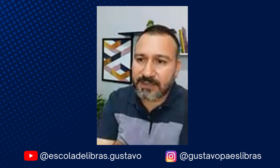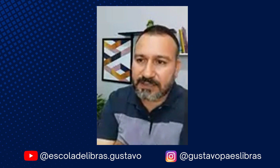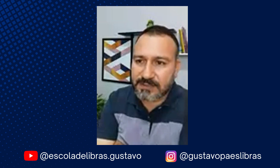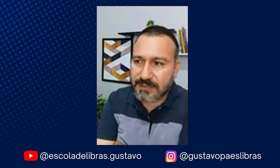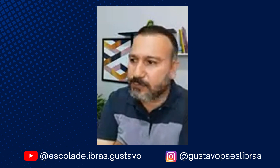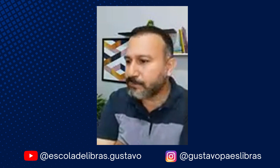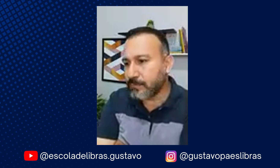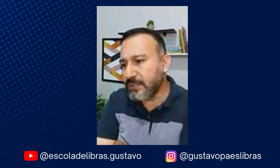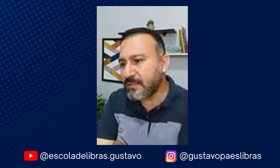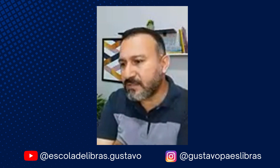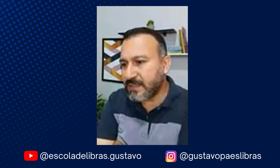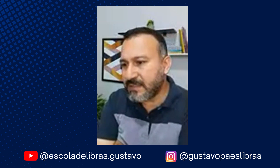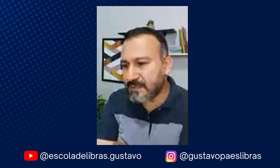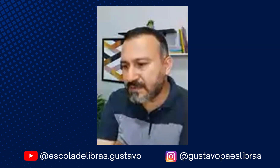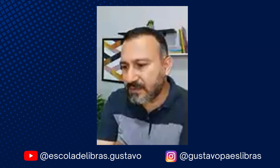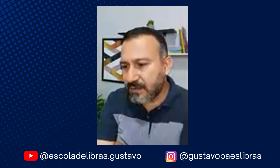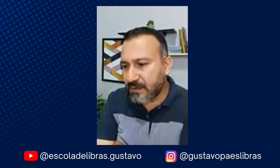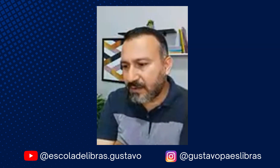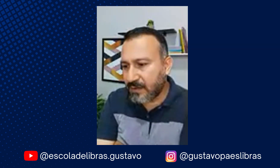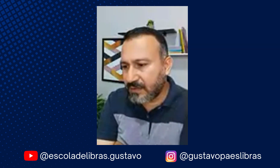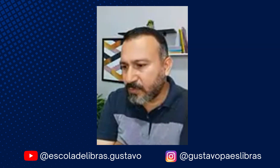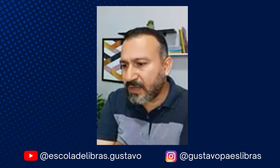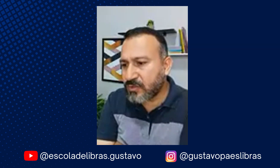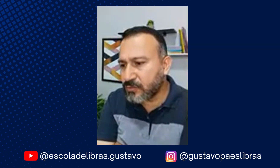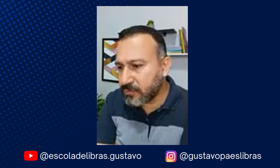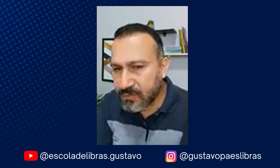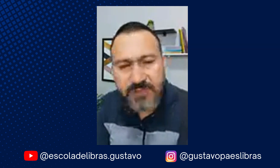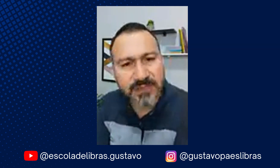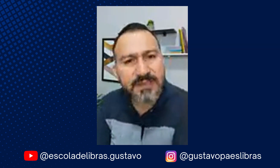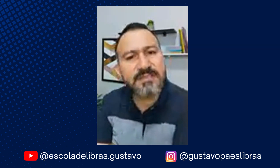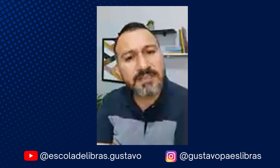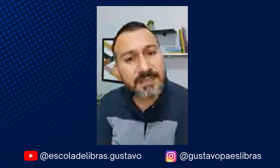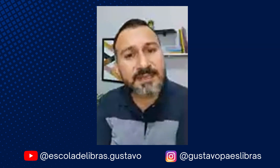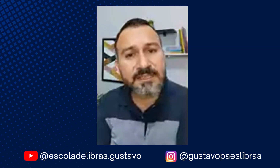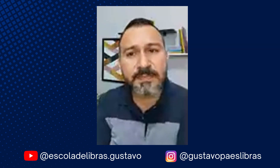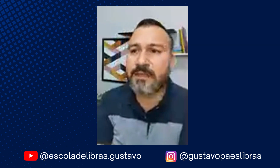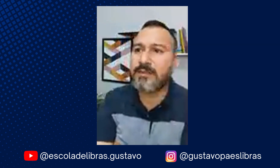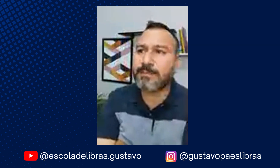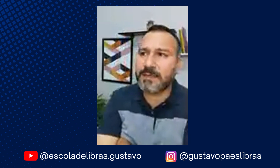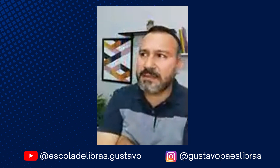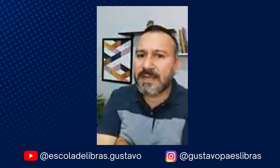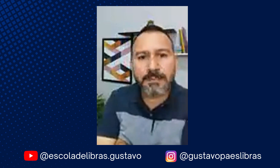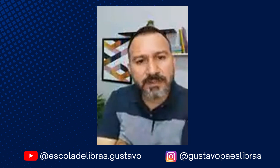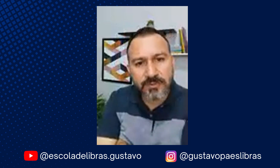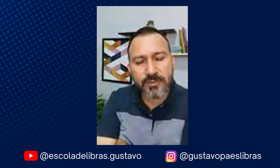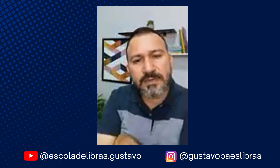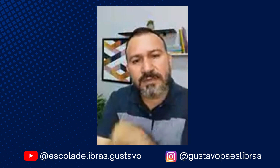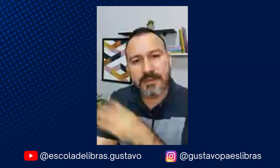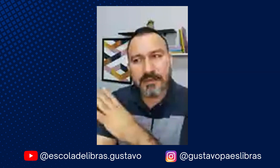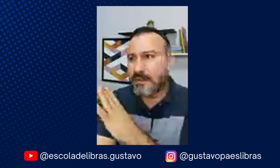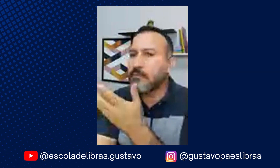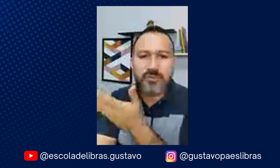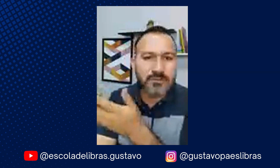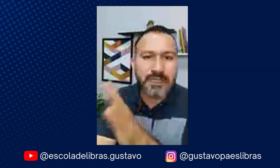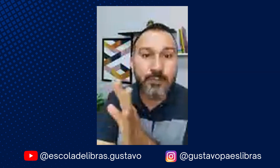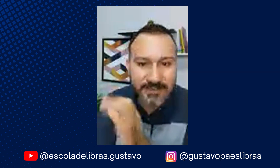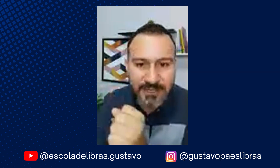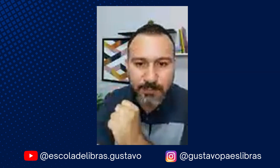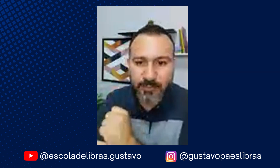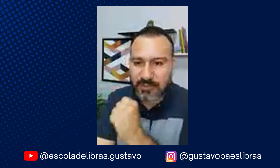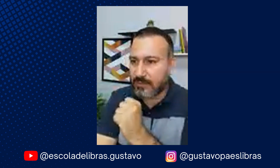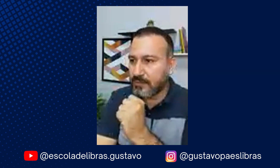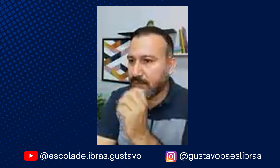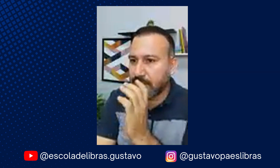uma interpretação, muitas vezes, sobre assuntos que dizem respeito apenas à pessoa. Vamos